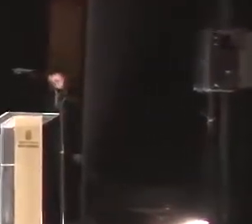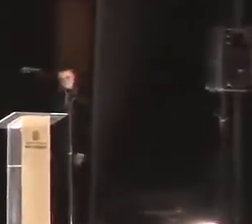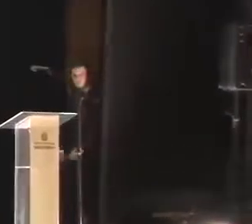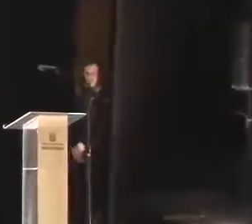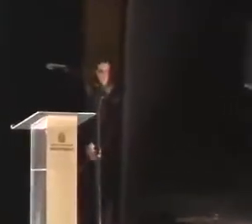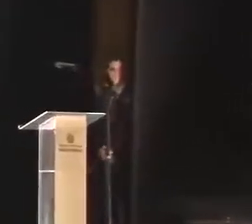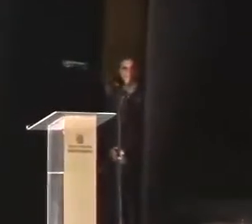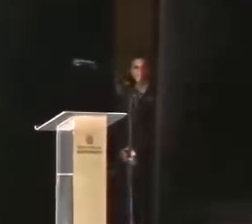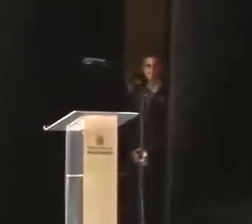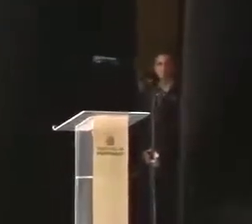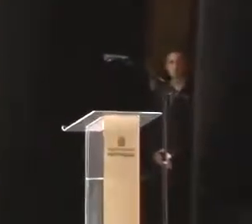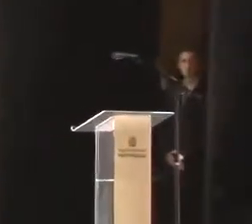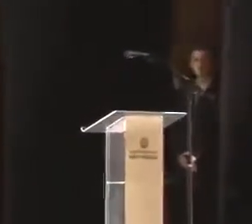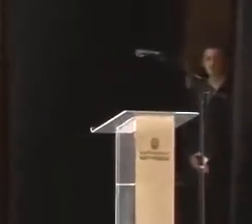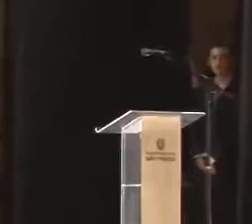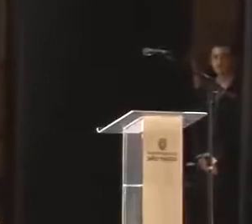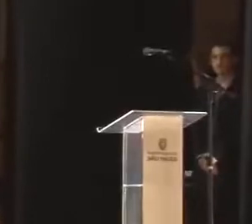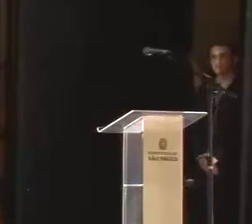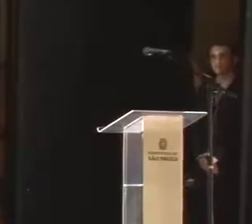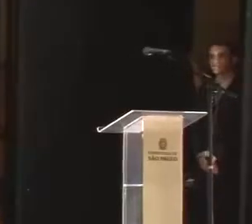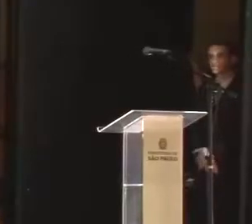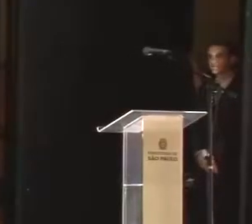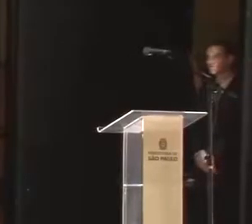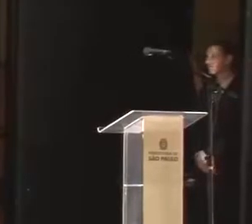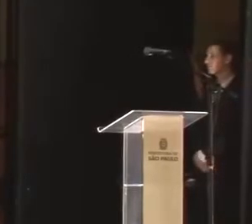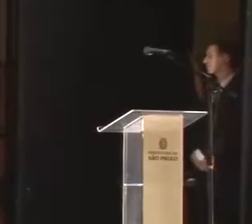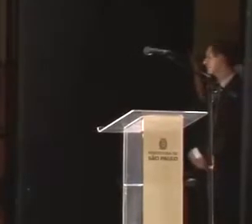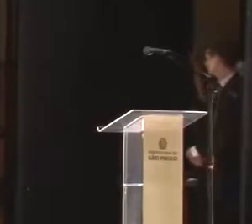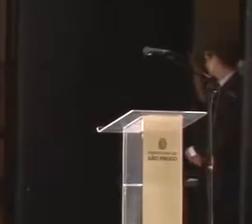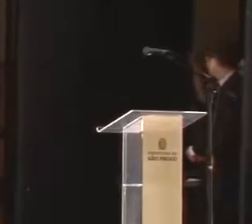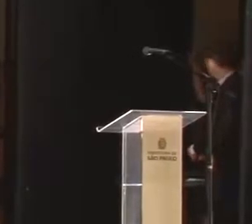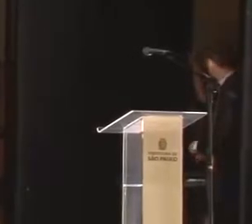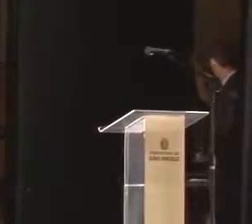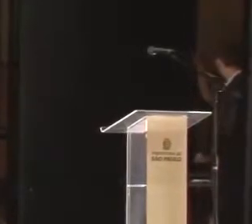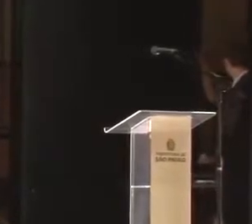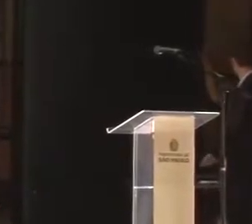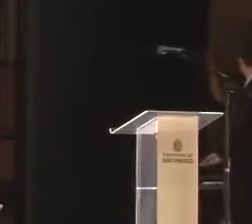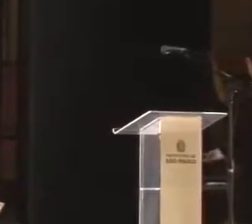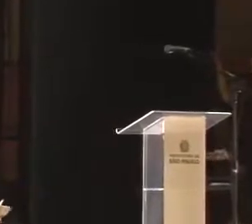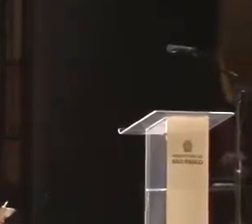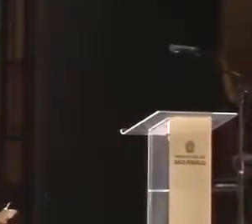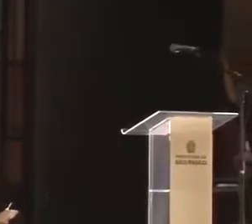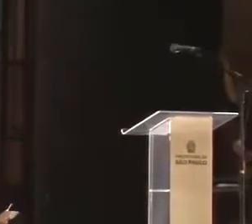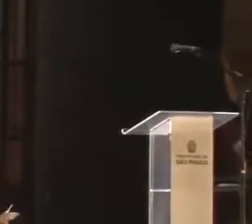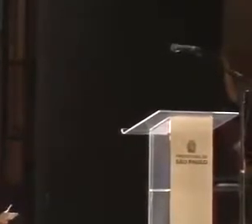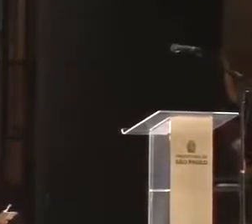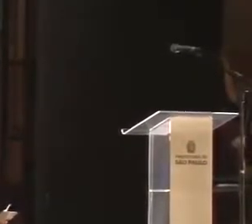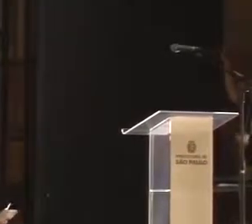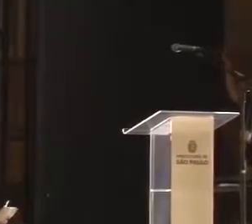uma referência muito importante, e tenho certeza que essa gestão da universidade vai ser